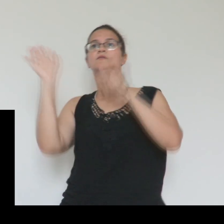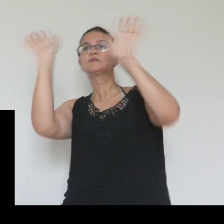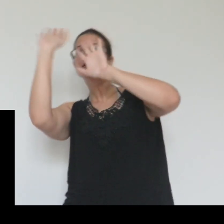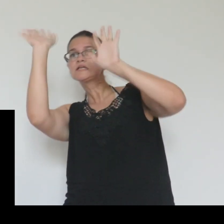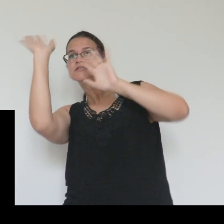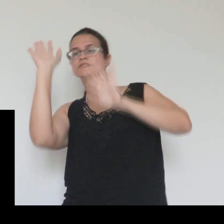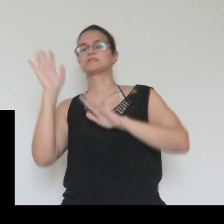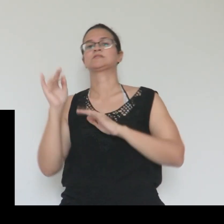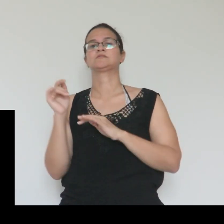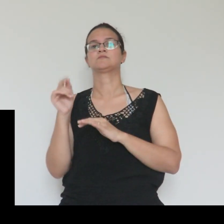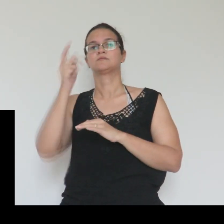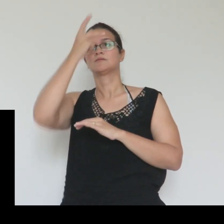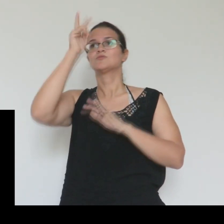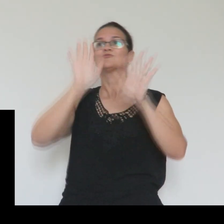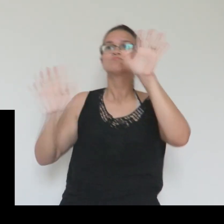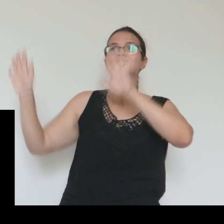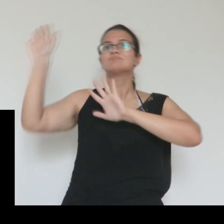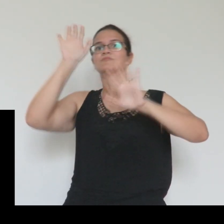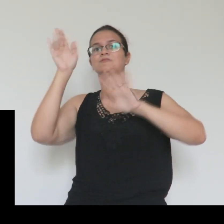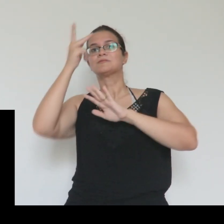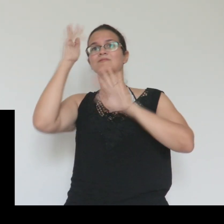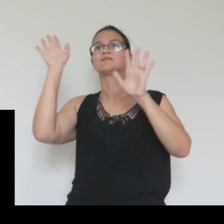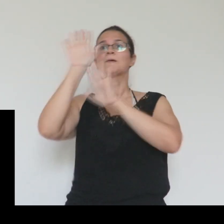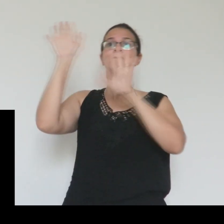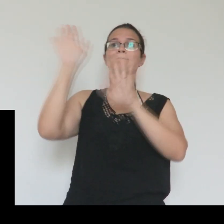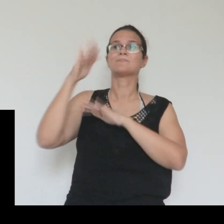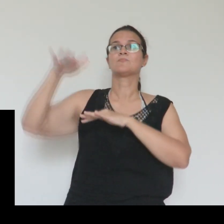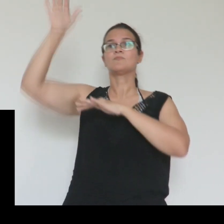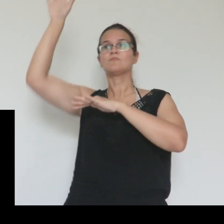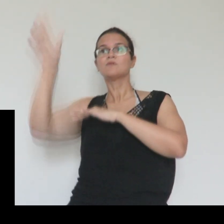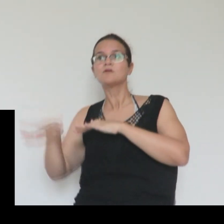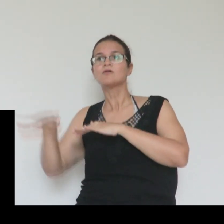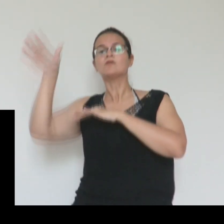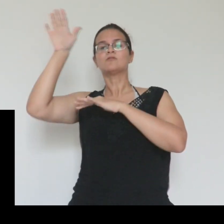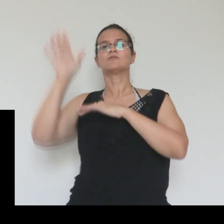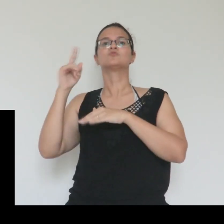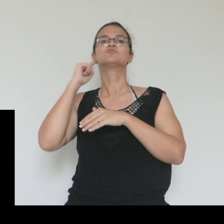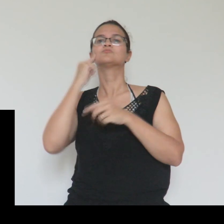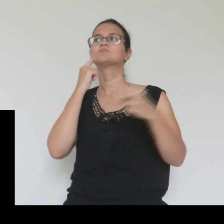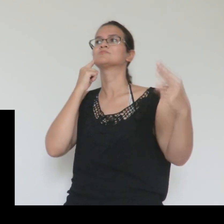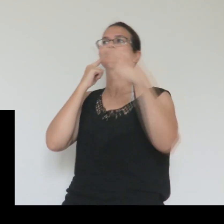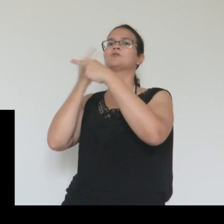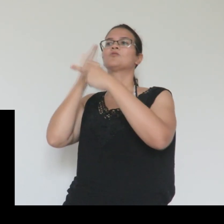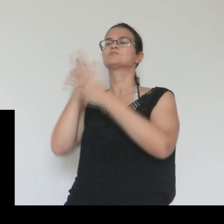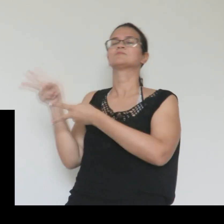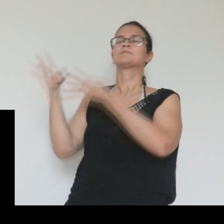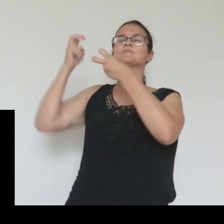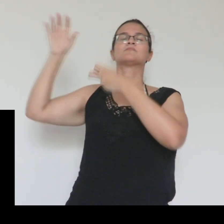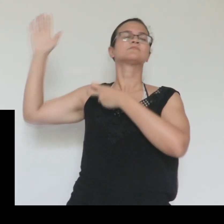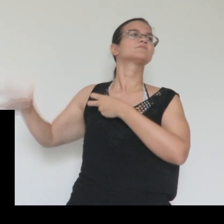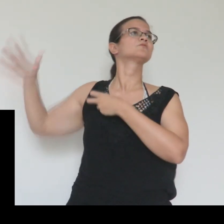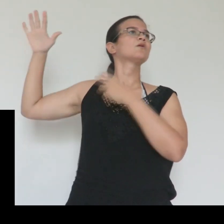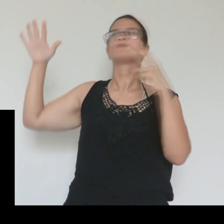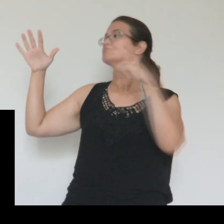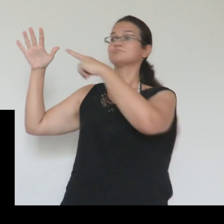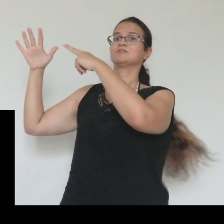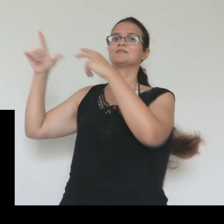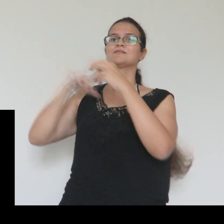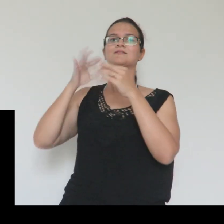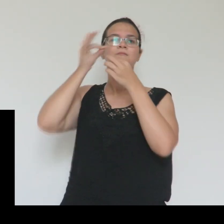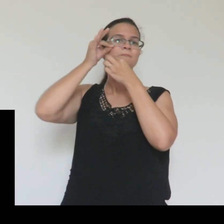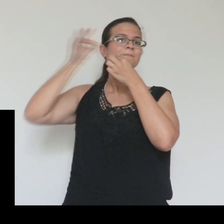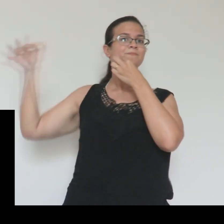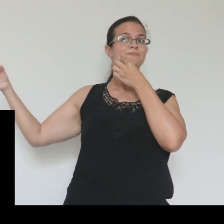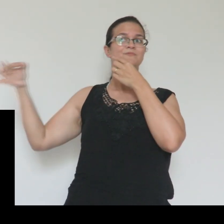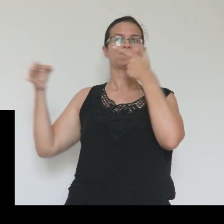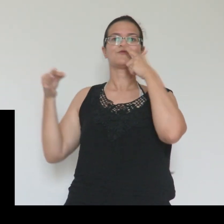à visão periférica dele, como ele trabalha mais a visão periférica, ele consegue enxergar, ter uma visão